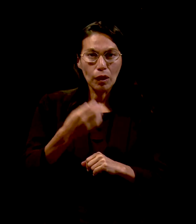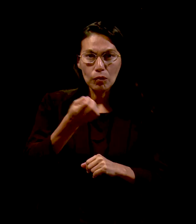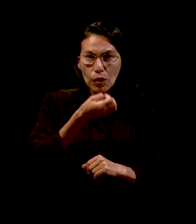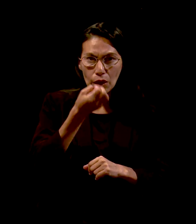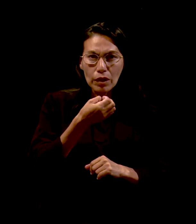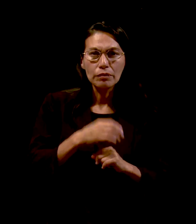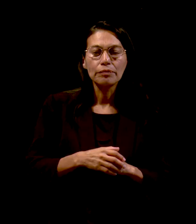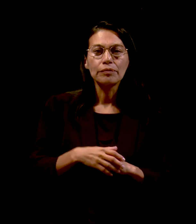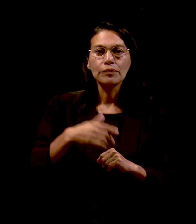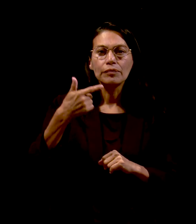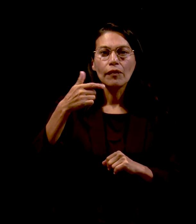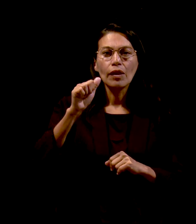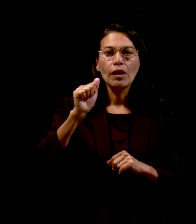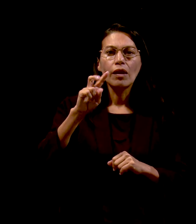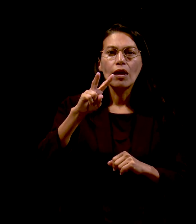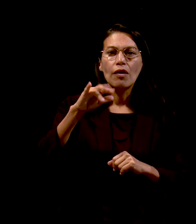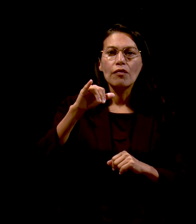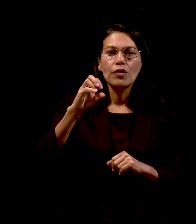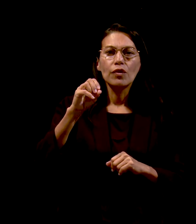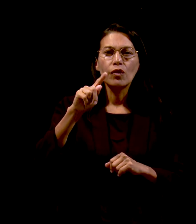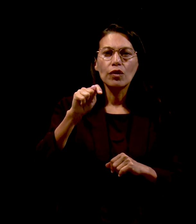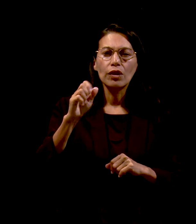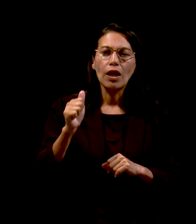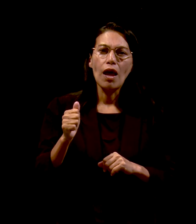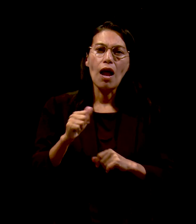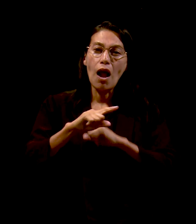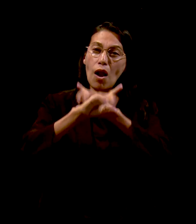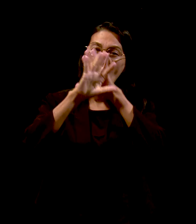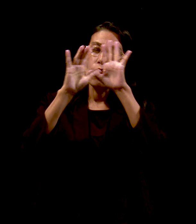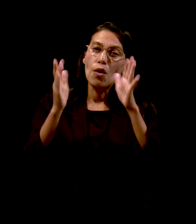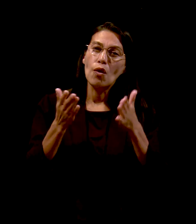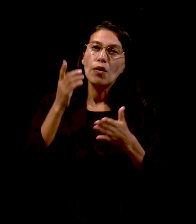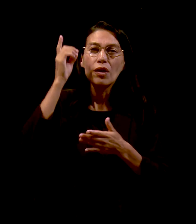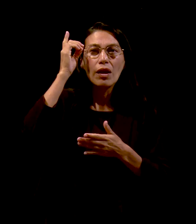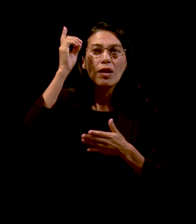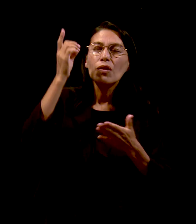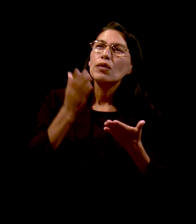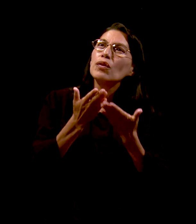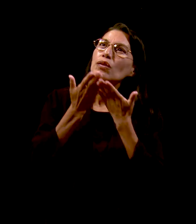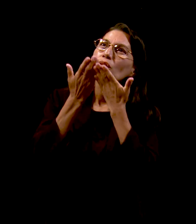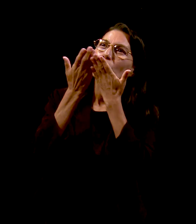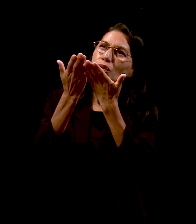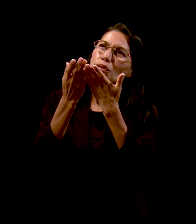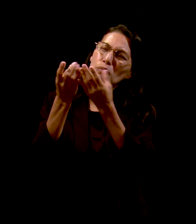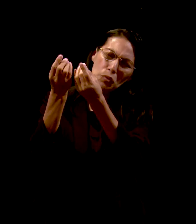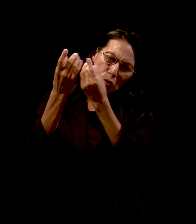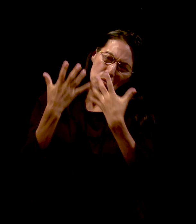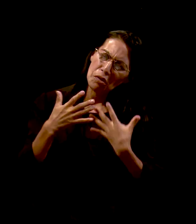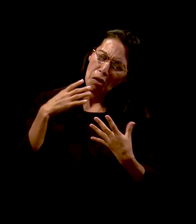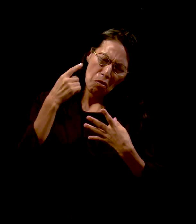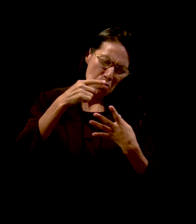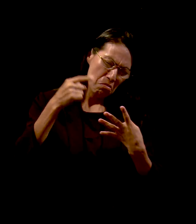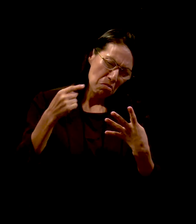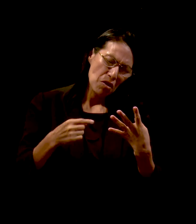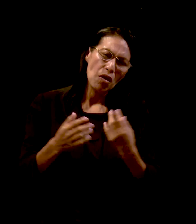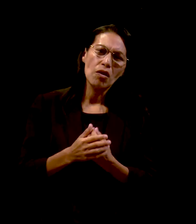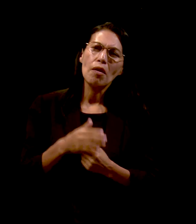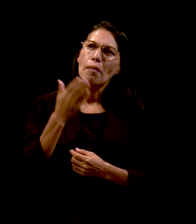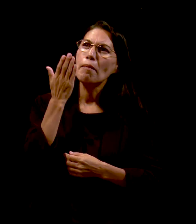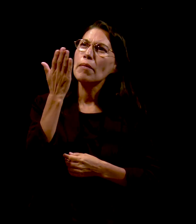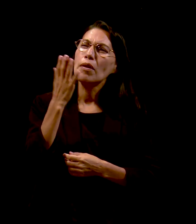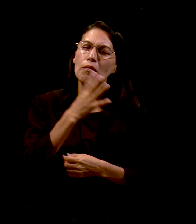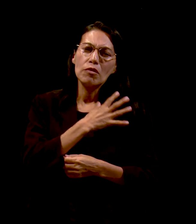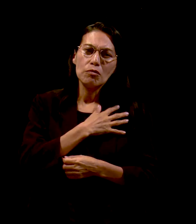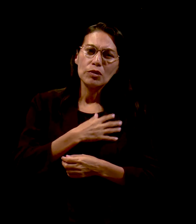gaviota la gloria sea para dios por todo lo que me ha dado hasta hoy ruego por mis hijos para que dios cumpla su